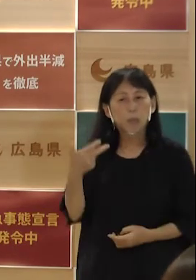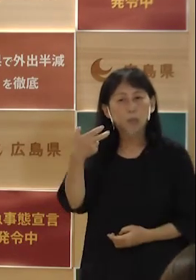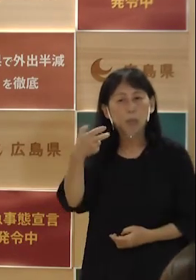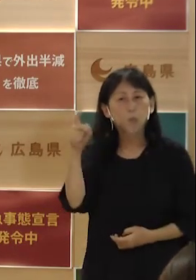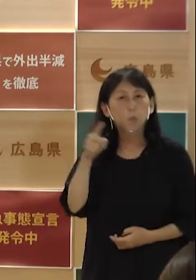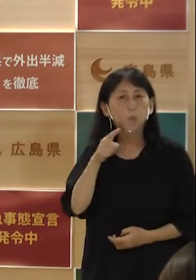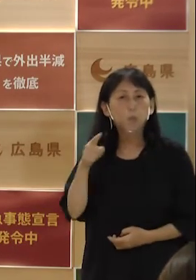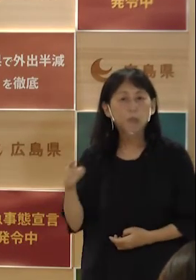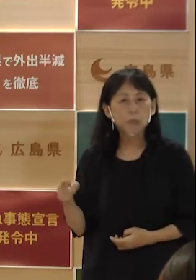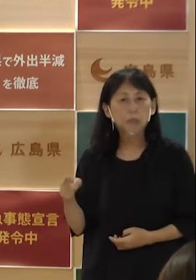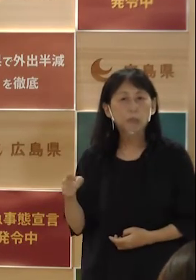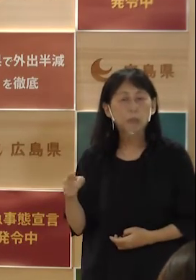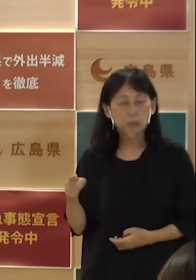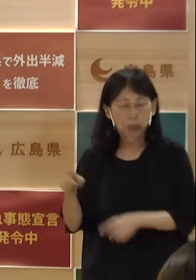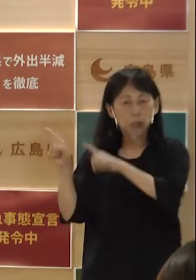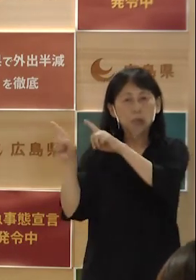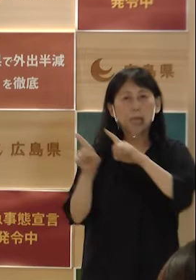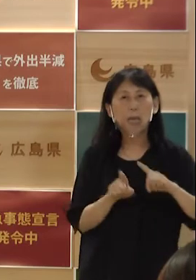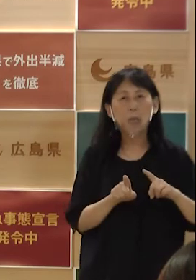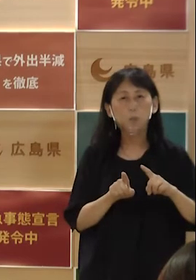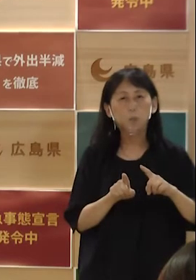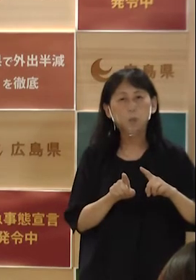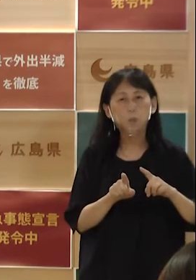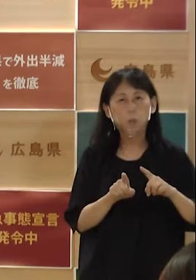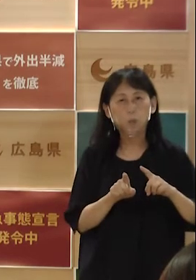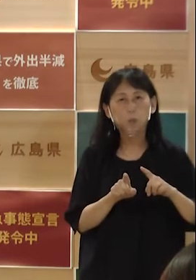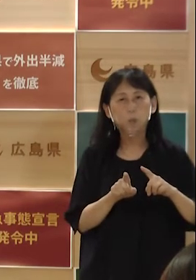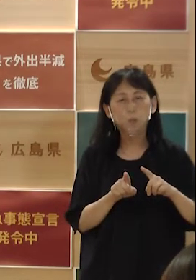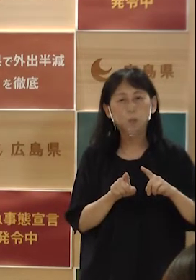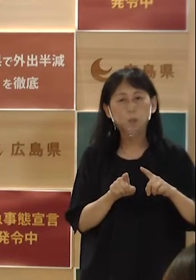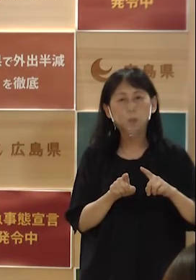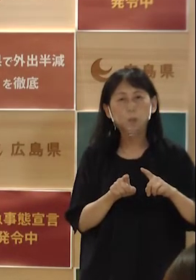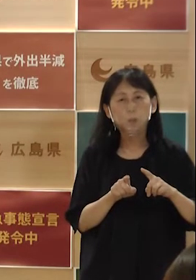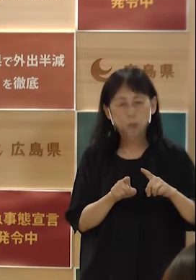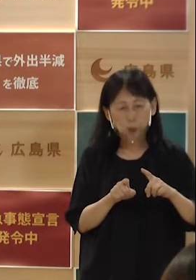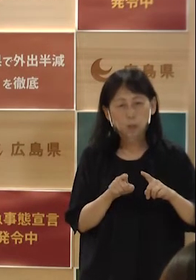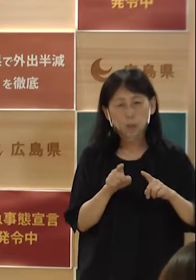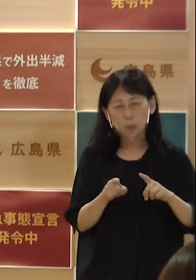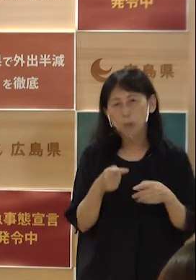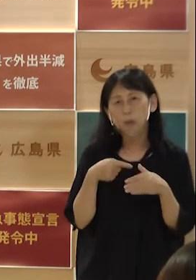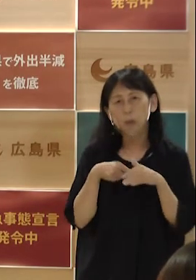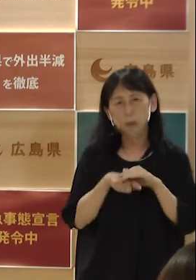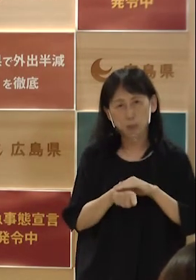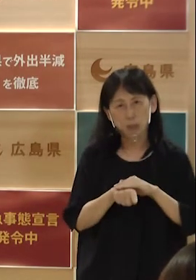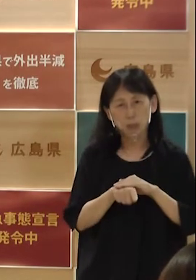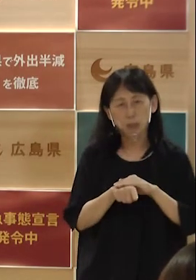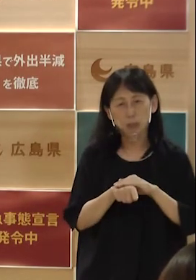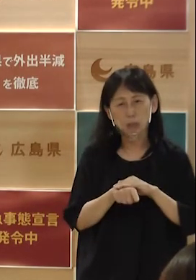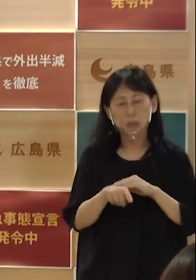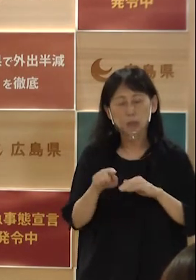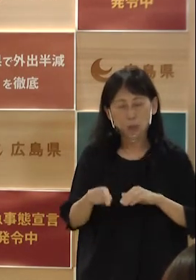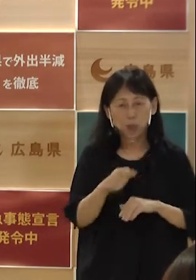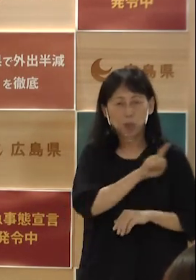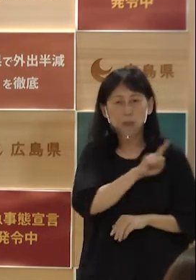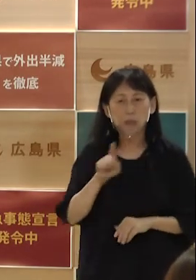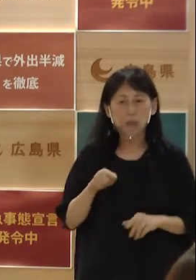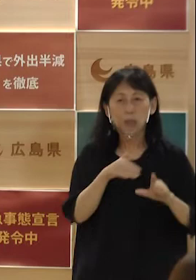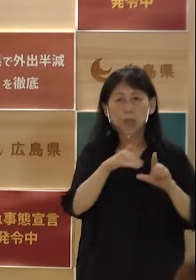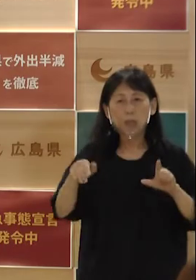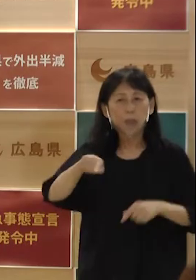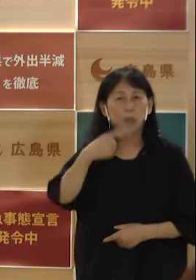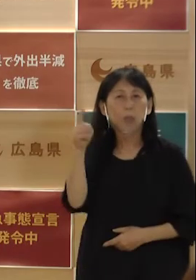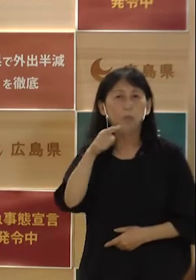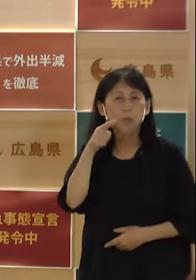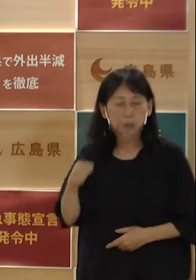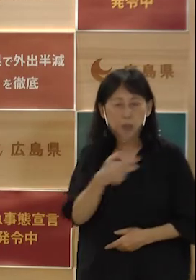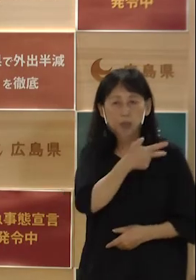程度に下がるといったような状況になりまして、まあ、これで、まあ、1日平均100人で1週間700